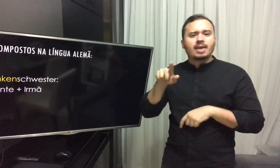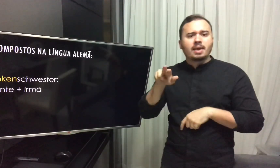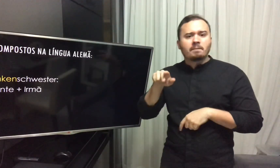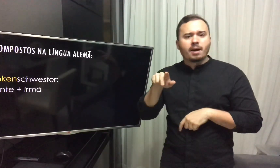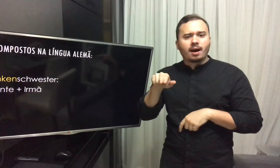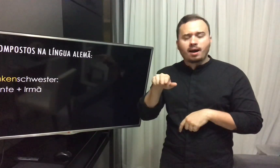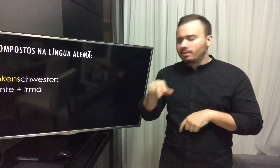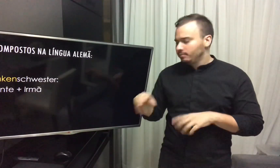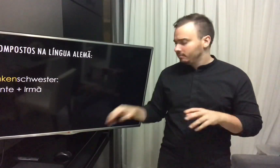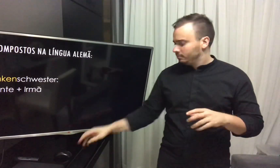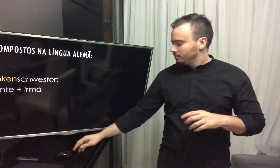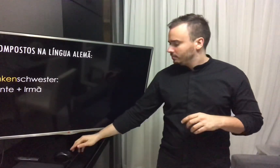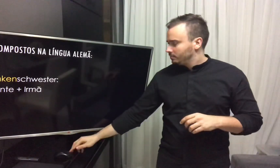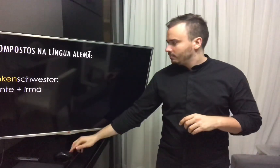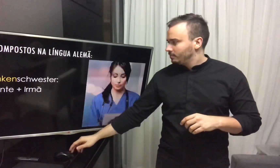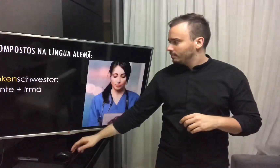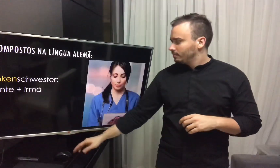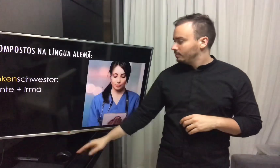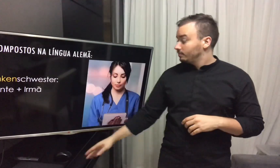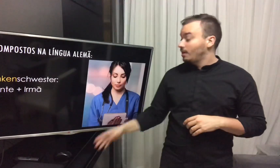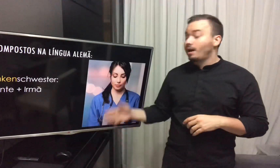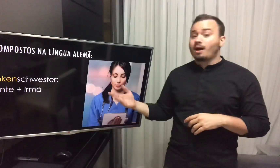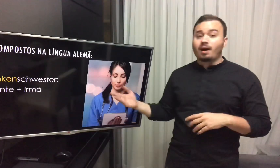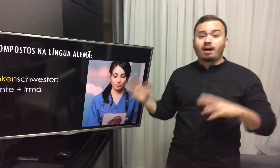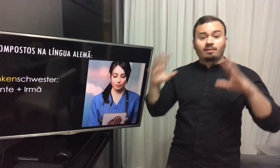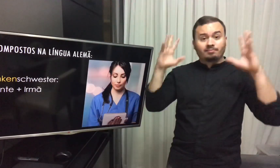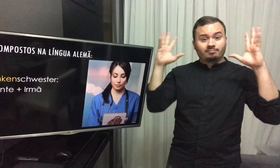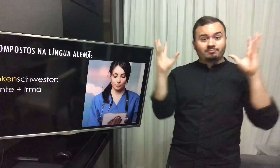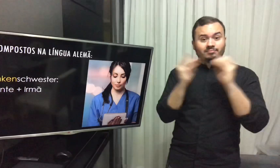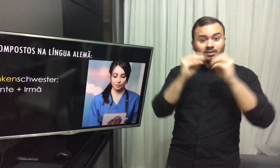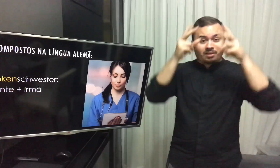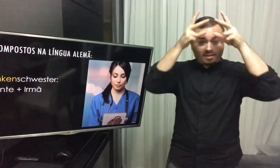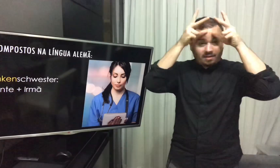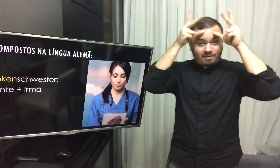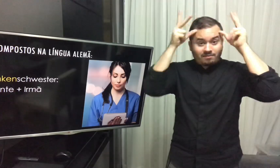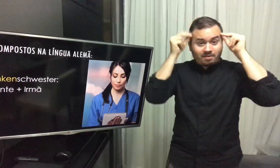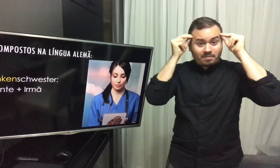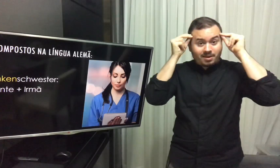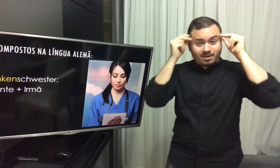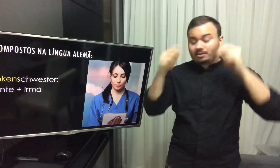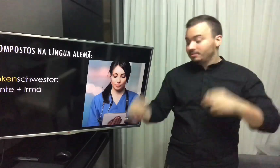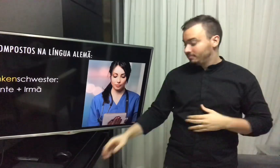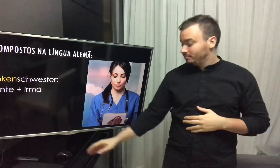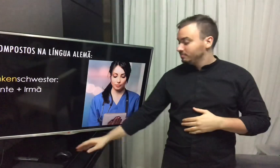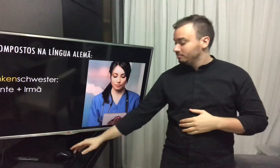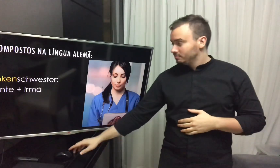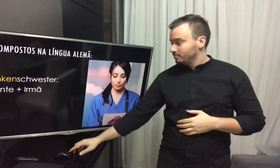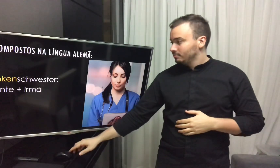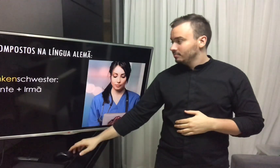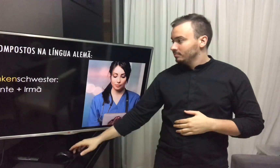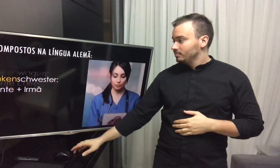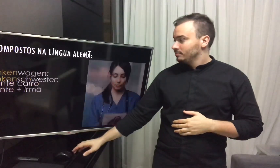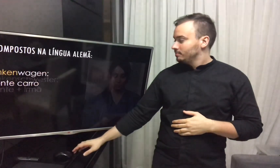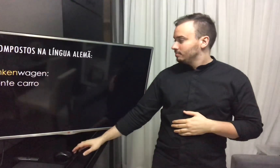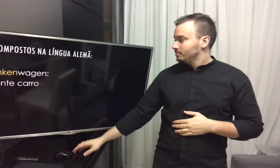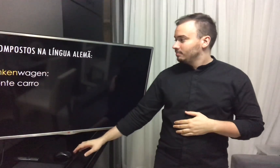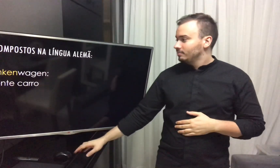Krankenschwester, doente mais irmã, forma o significado de enfermeira.